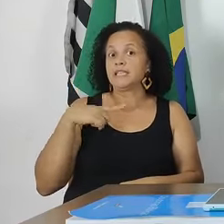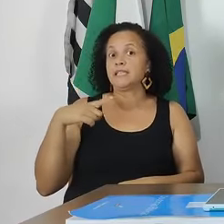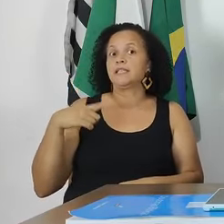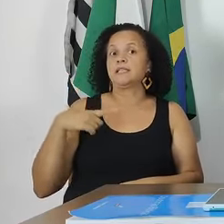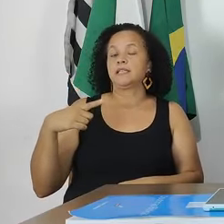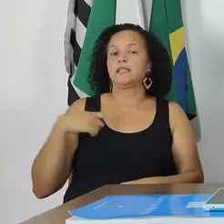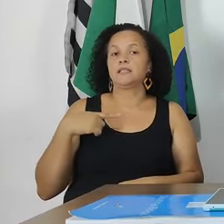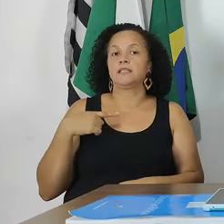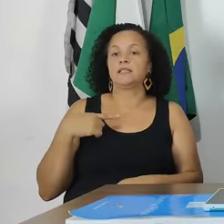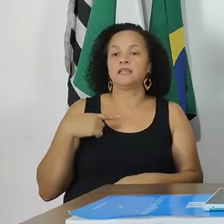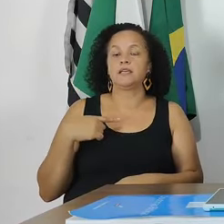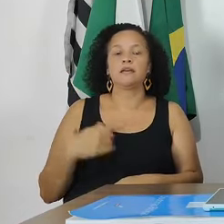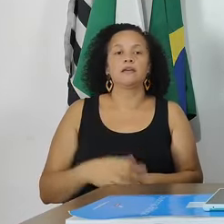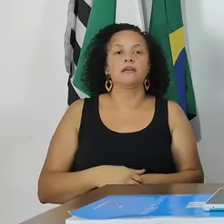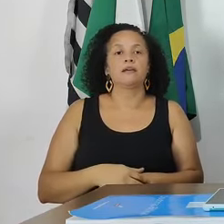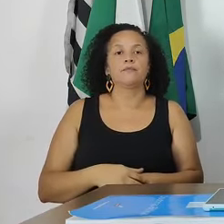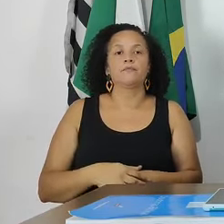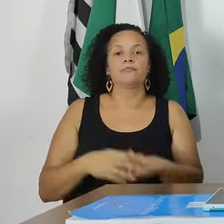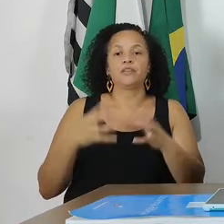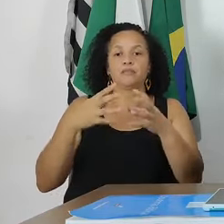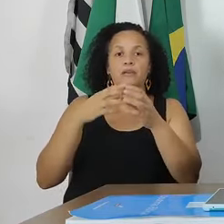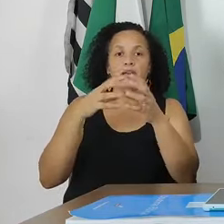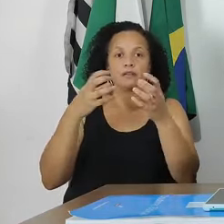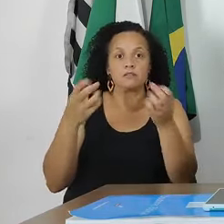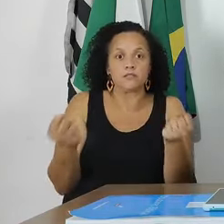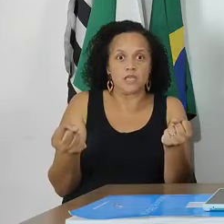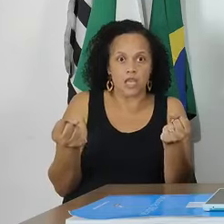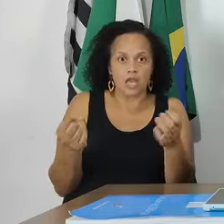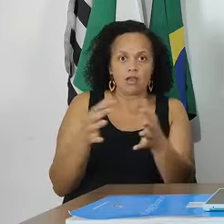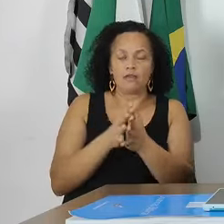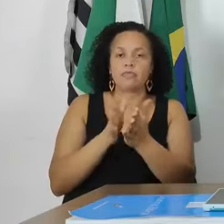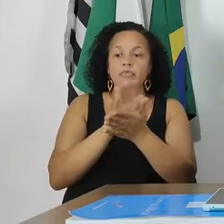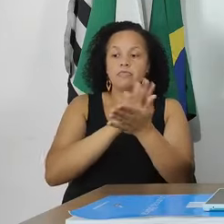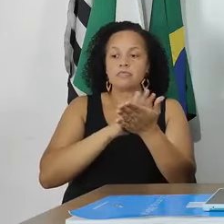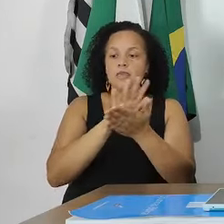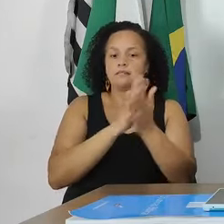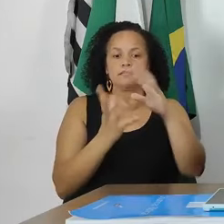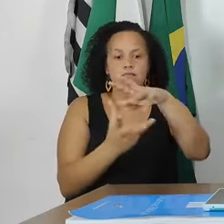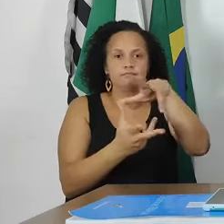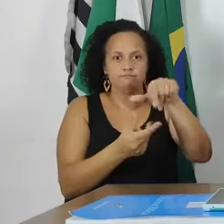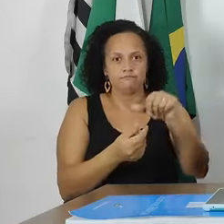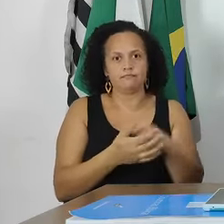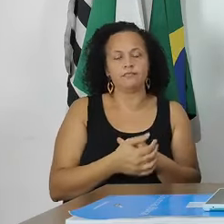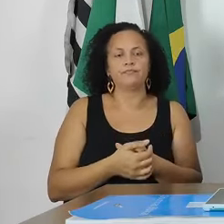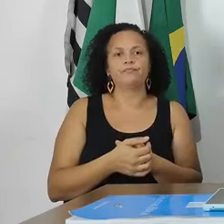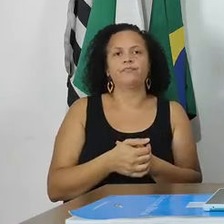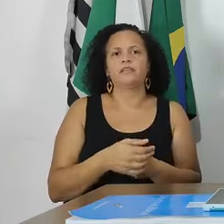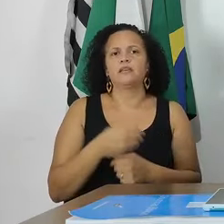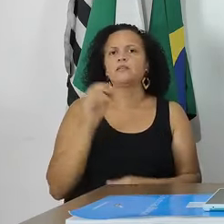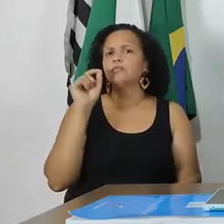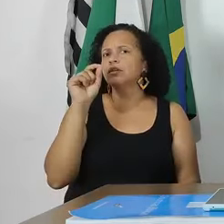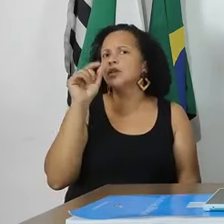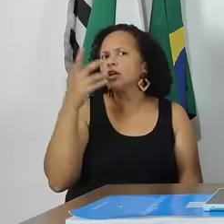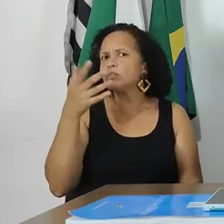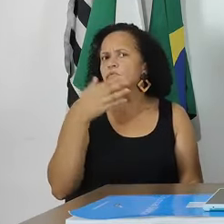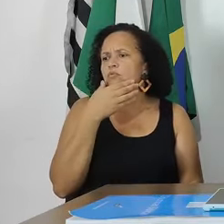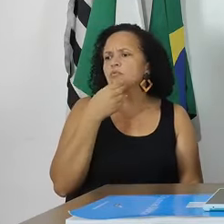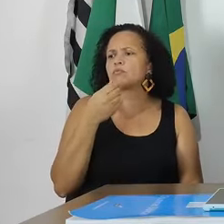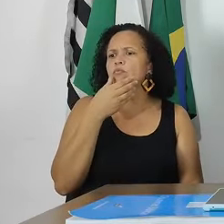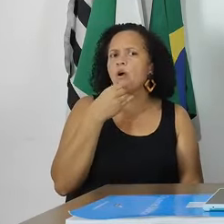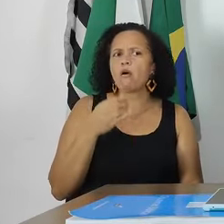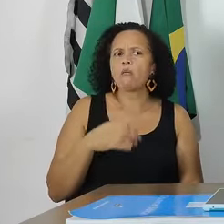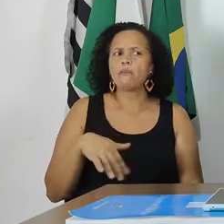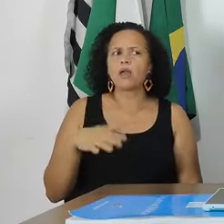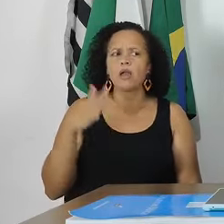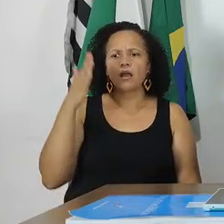terra. Aí o que ele fez? Chegou em casa e falou para Noemi, vamos embora daqui, porque aqui